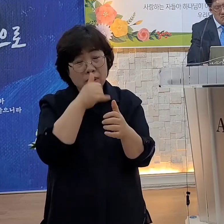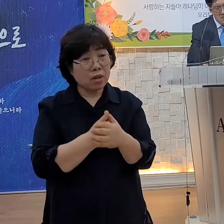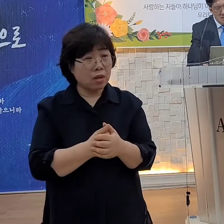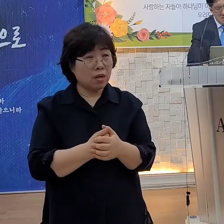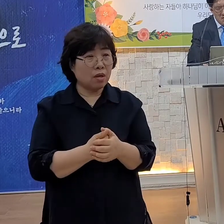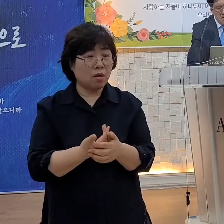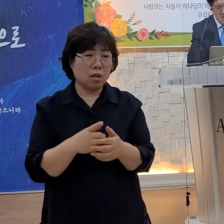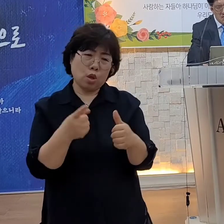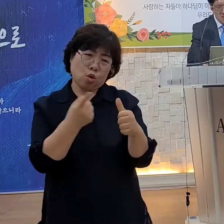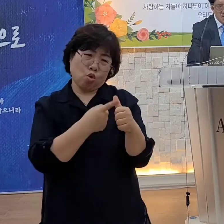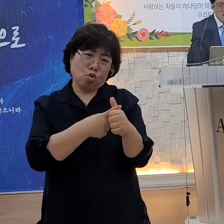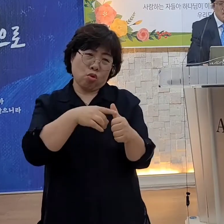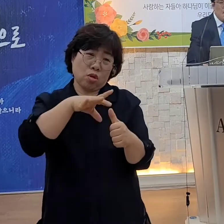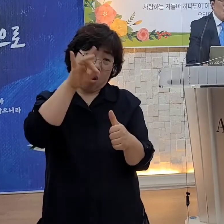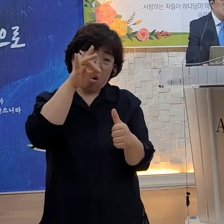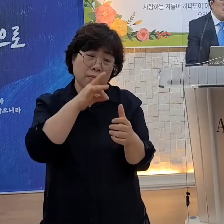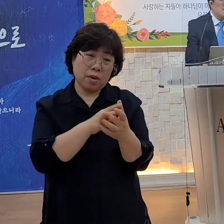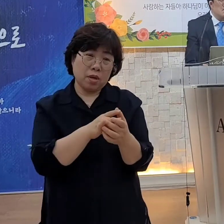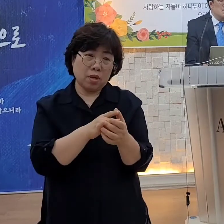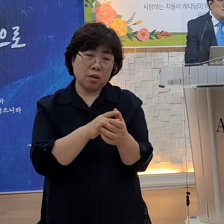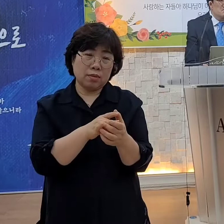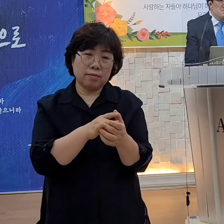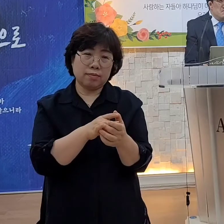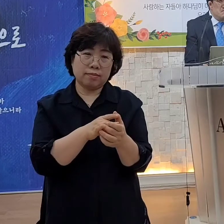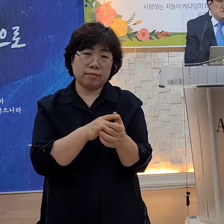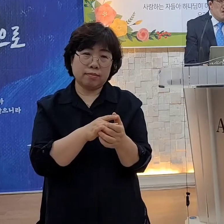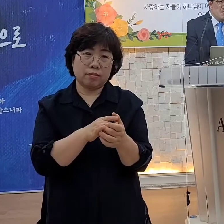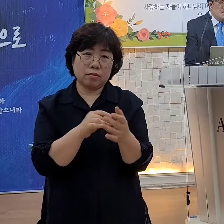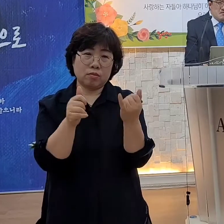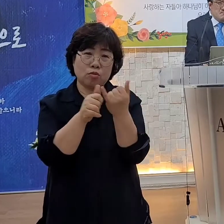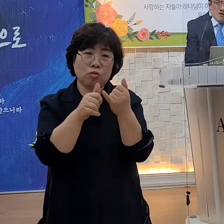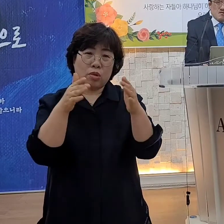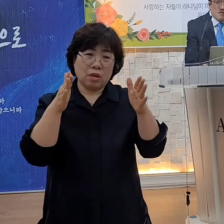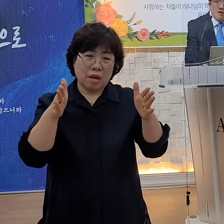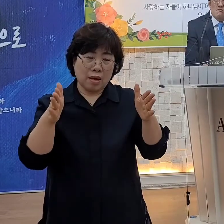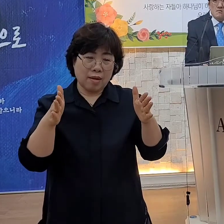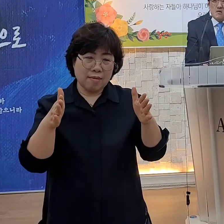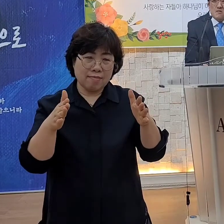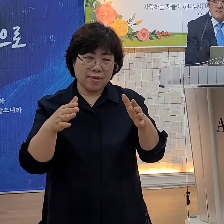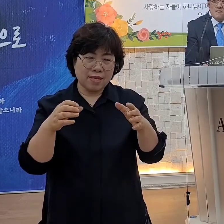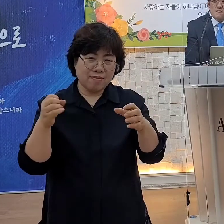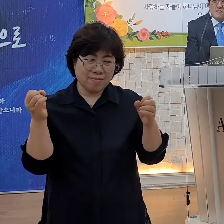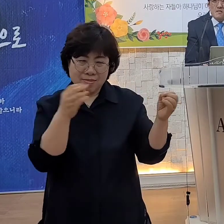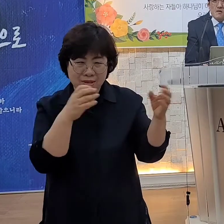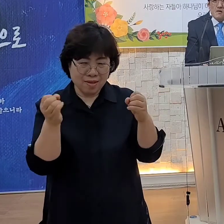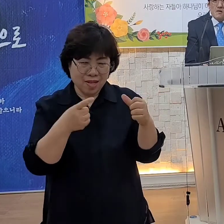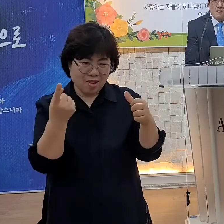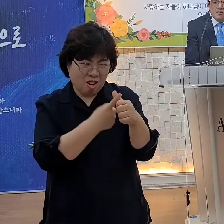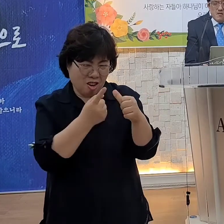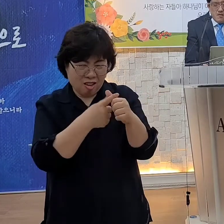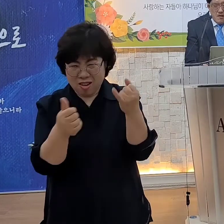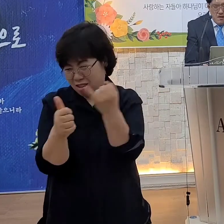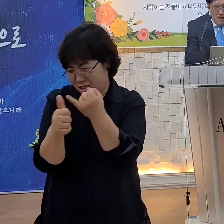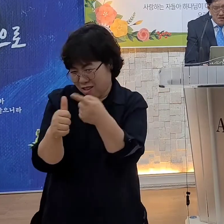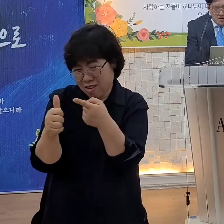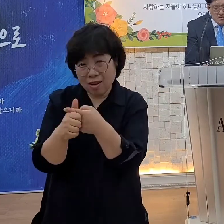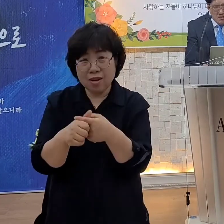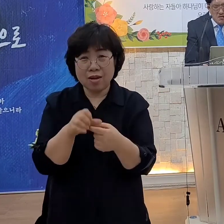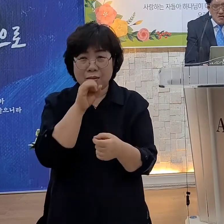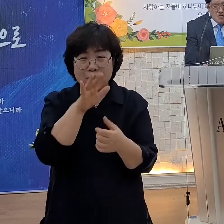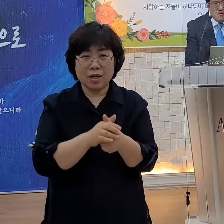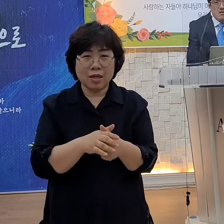욕도요, 처음에는 아주 막, 부부들 보세요. 막 거친 말을 하잖아요. 싸울 때. 뭐,